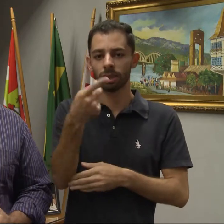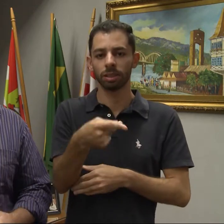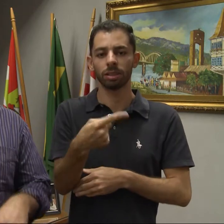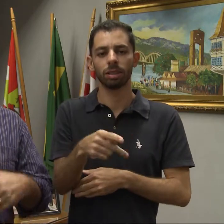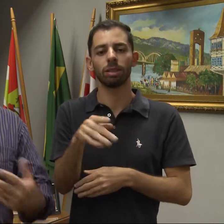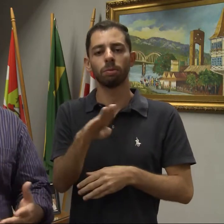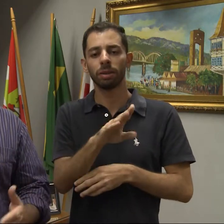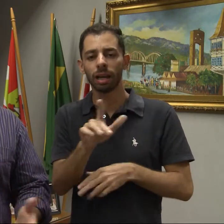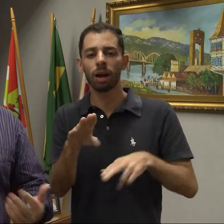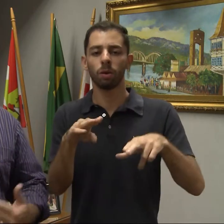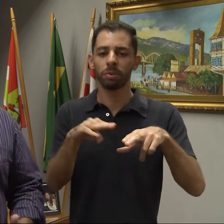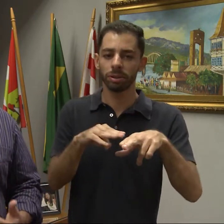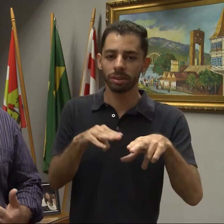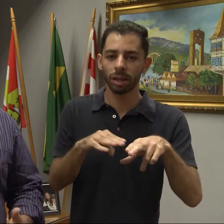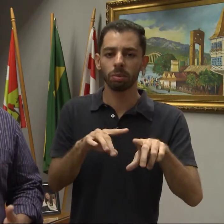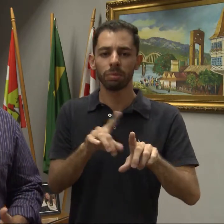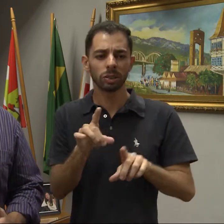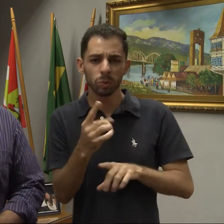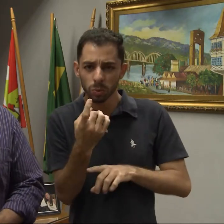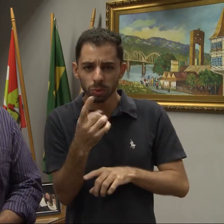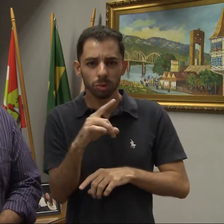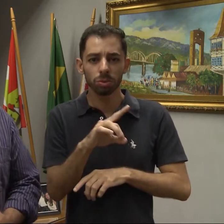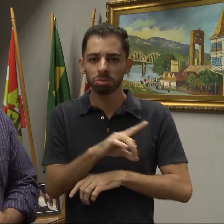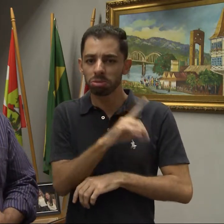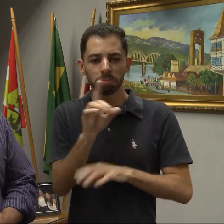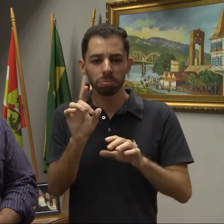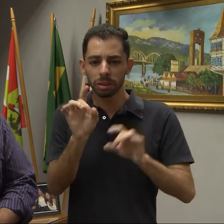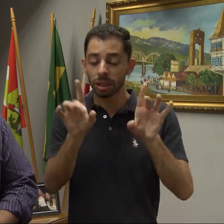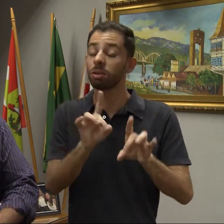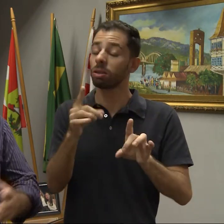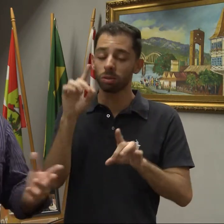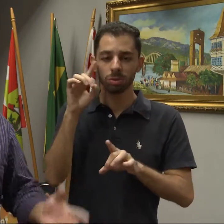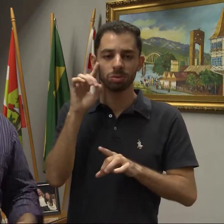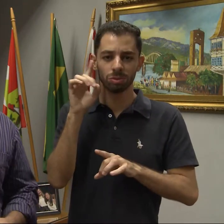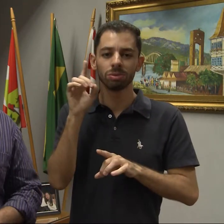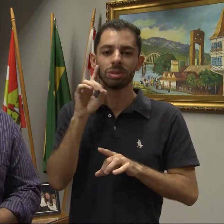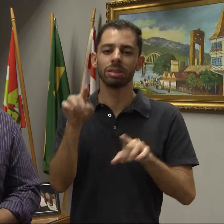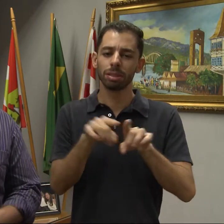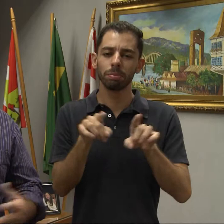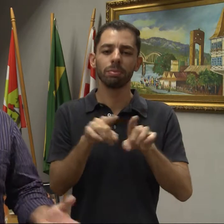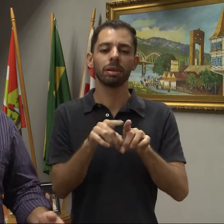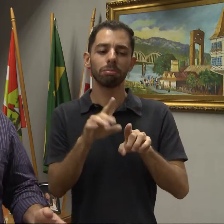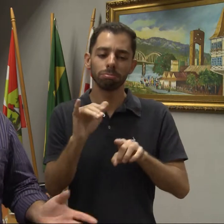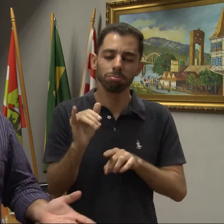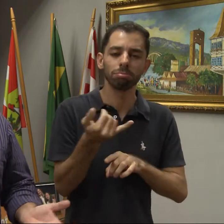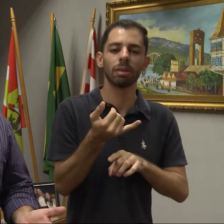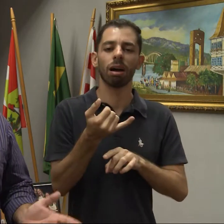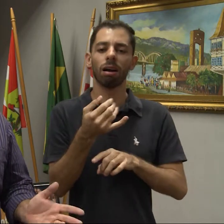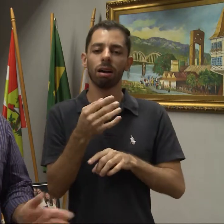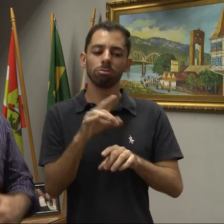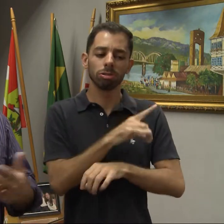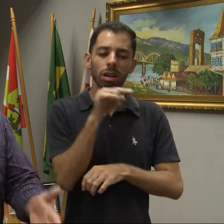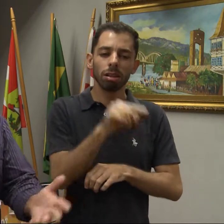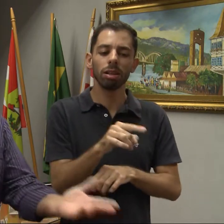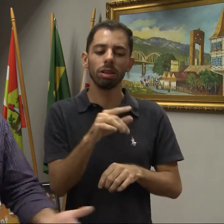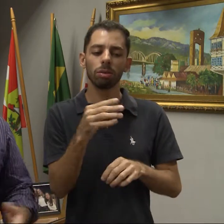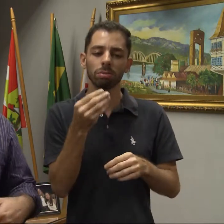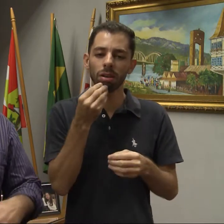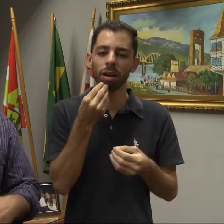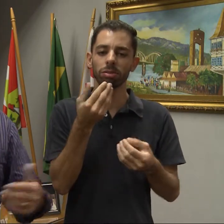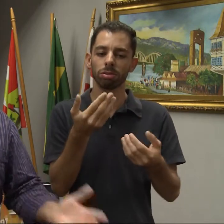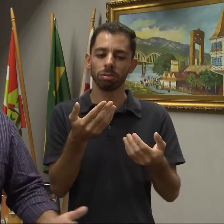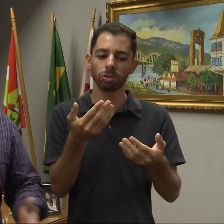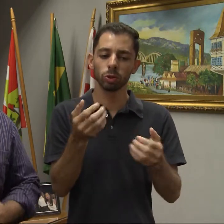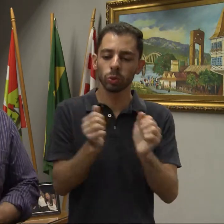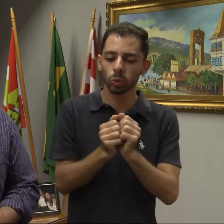Mas, muito além disso, é que não seja apenas um dia, e que também, através dessa data, através desse projeto, que nos oportunizou esse